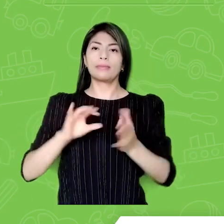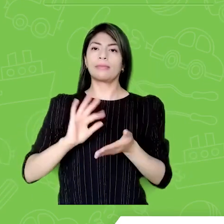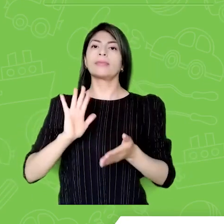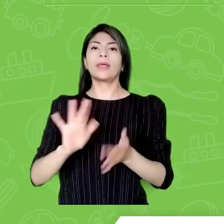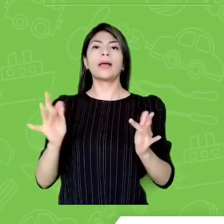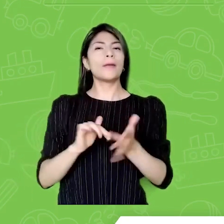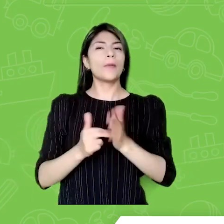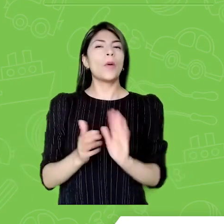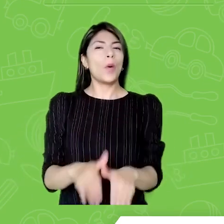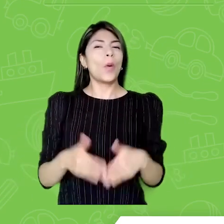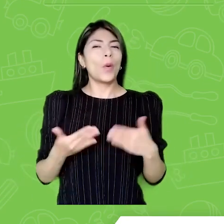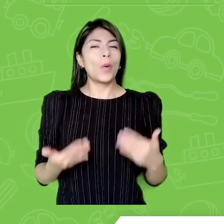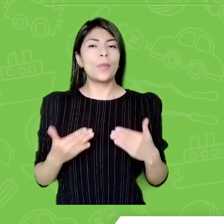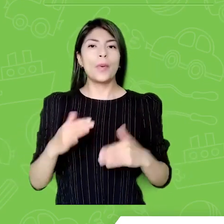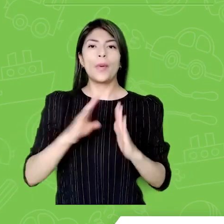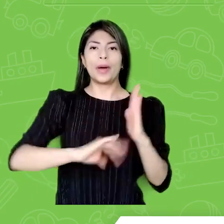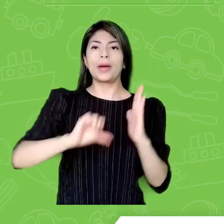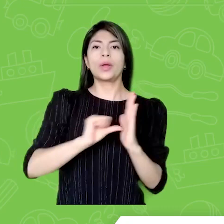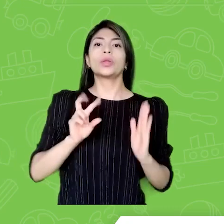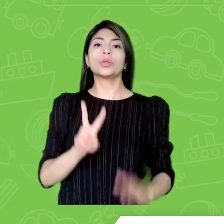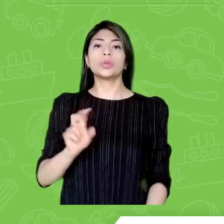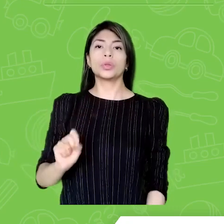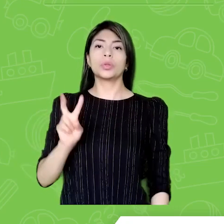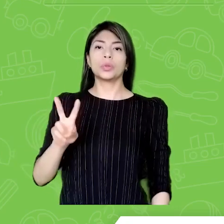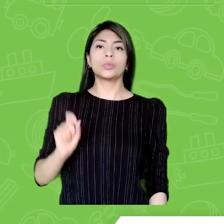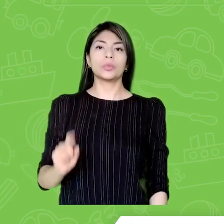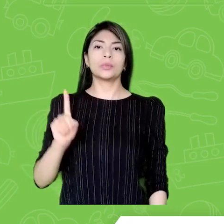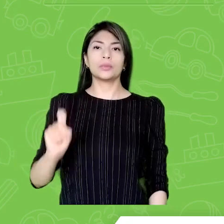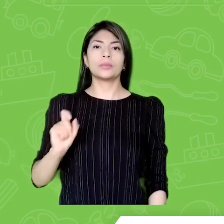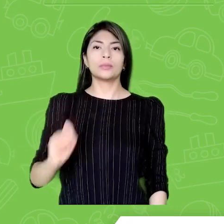y ponderación. De conformidad con el artículo